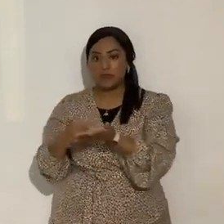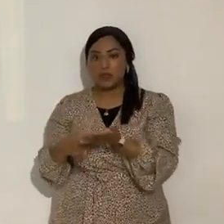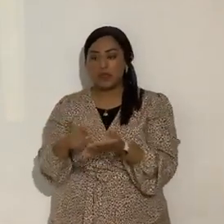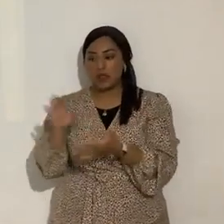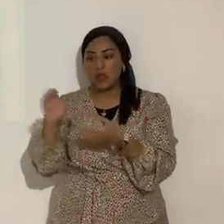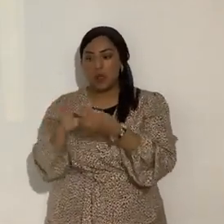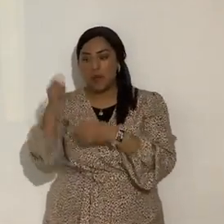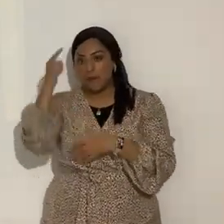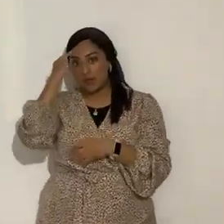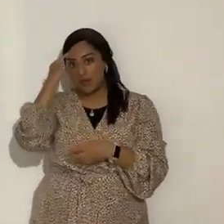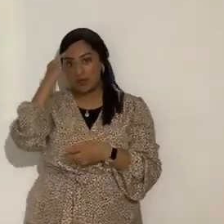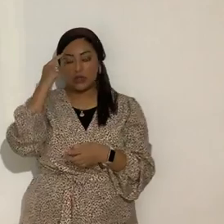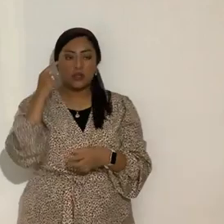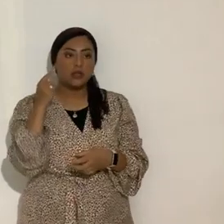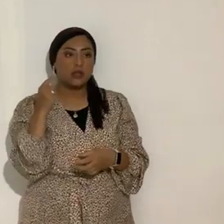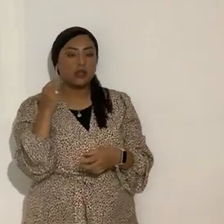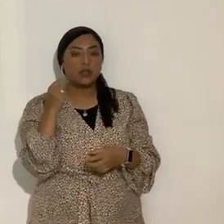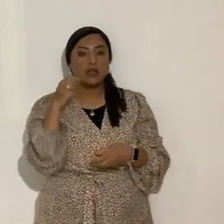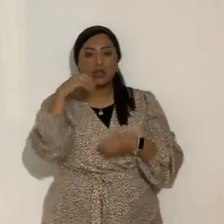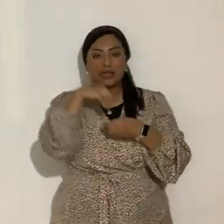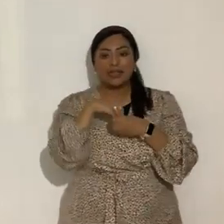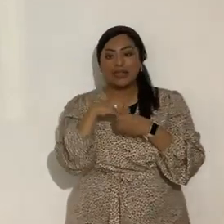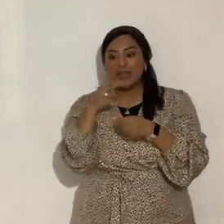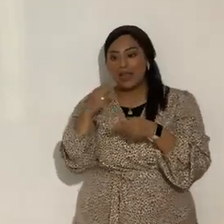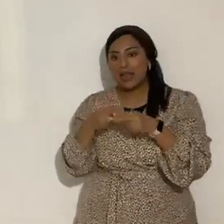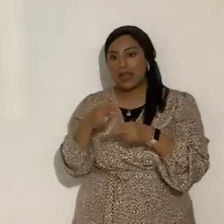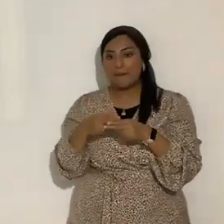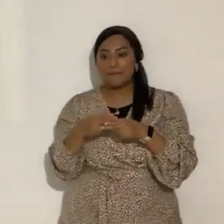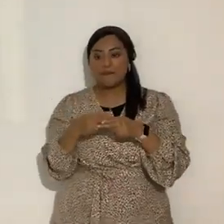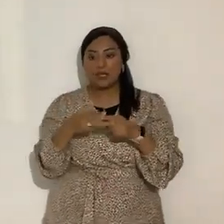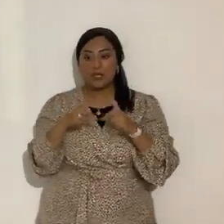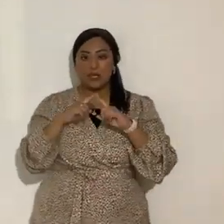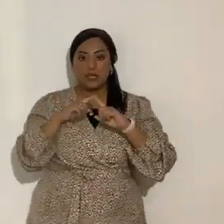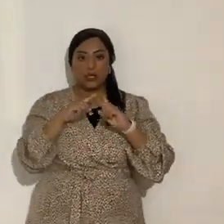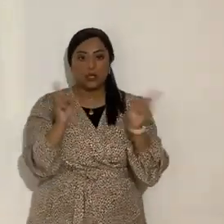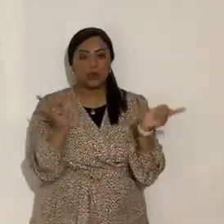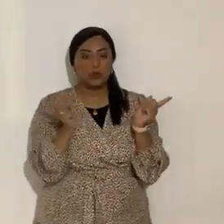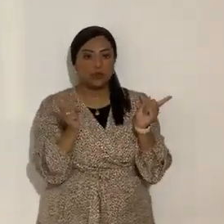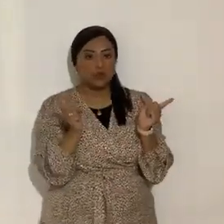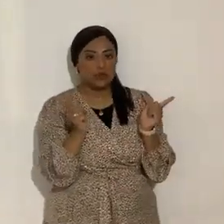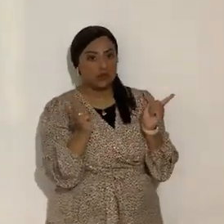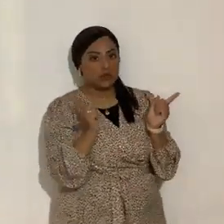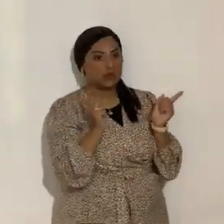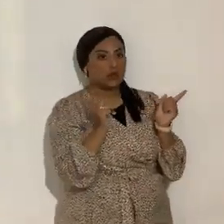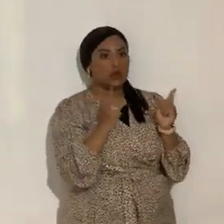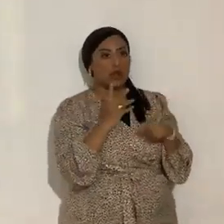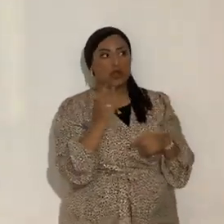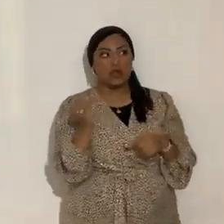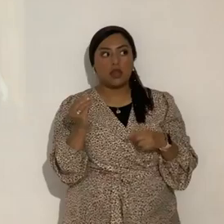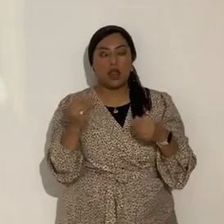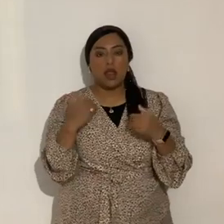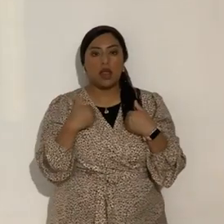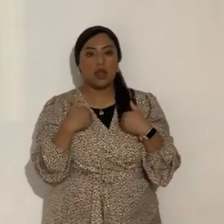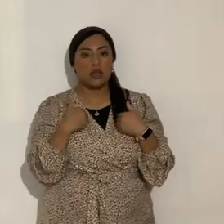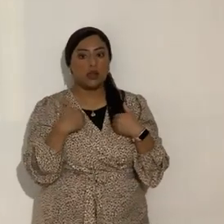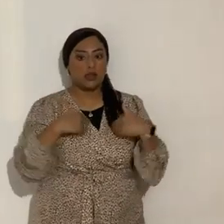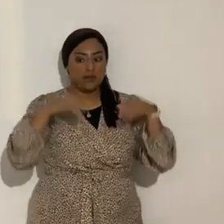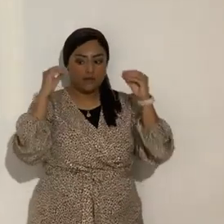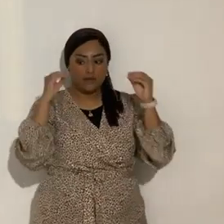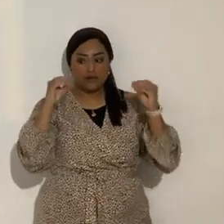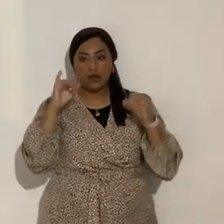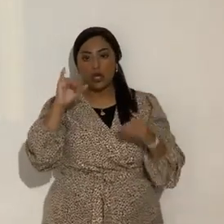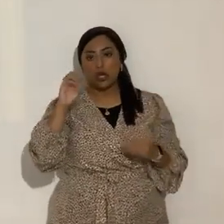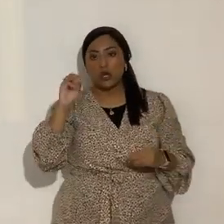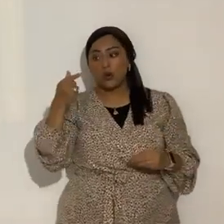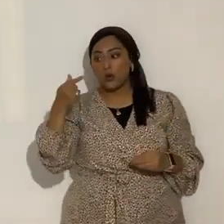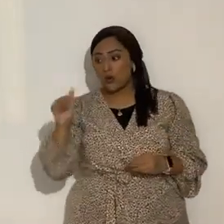su mente en nombre de cosas diferentes y tiene una doctrina de yoga, otra